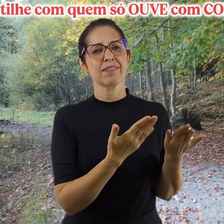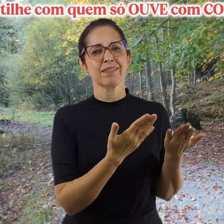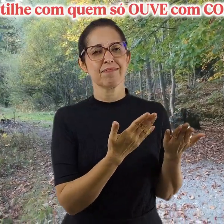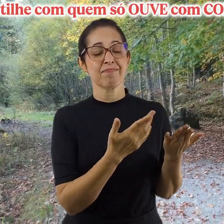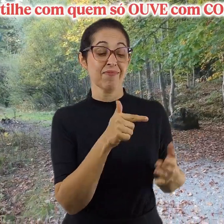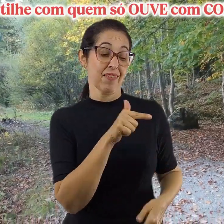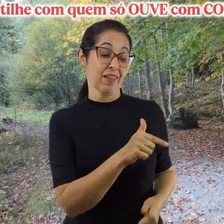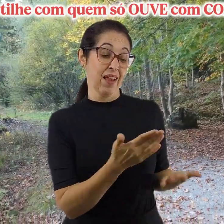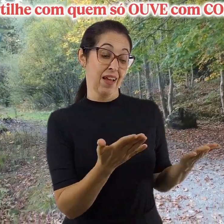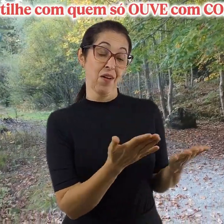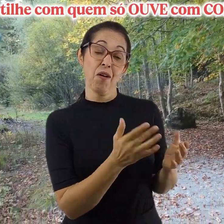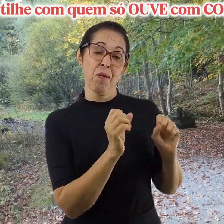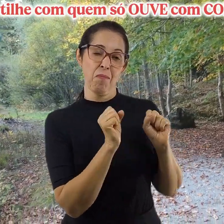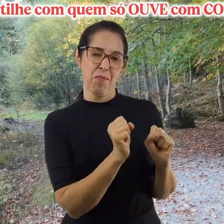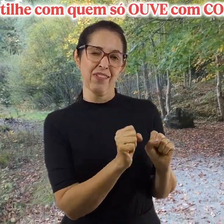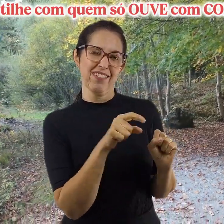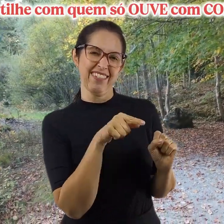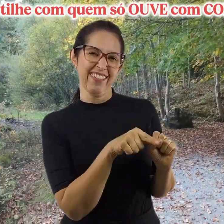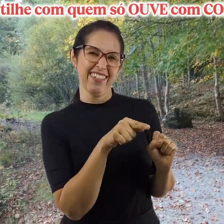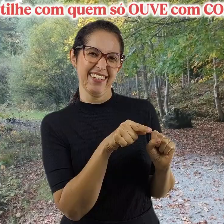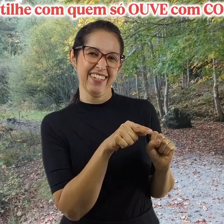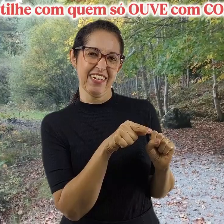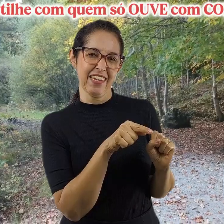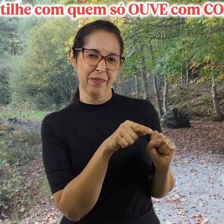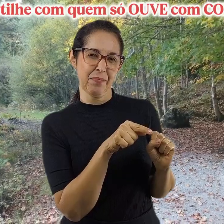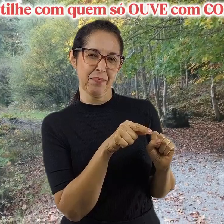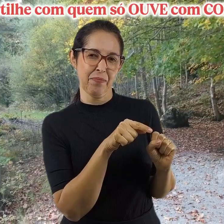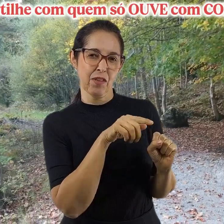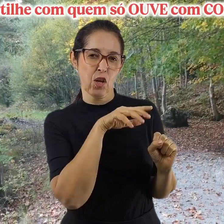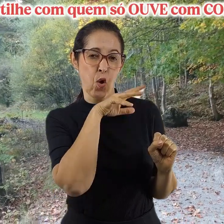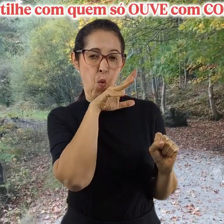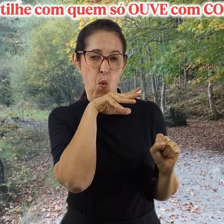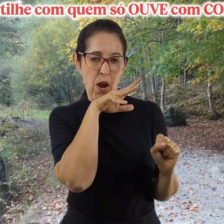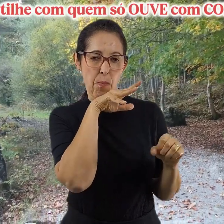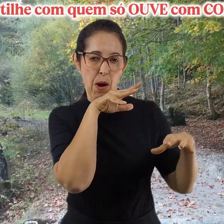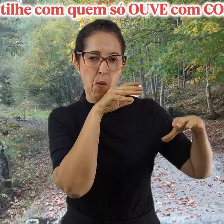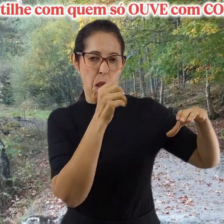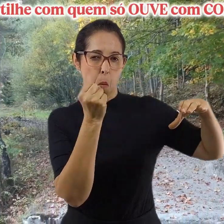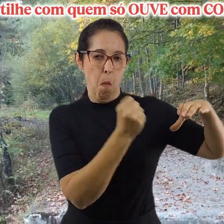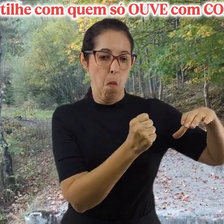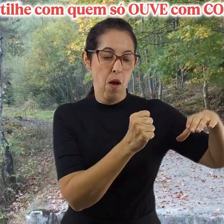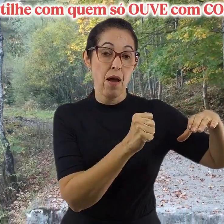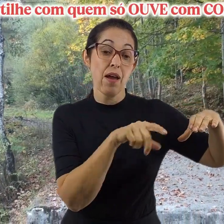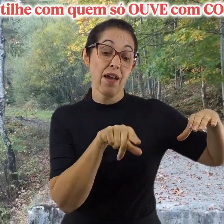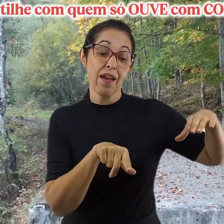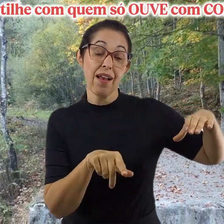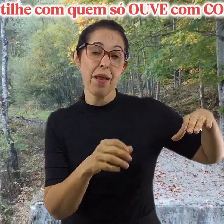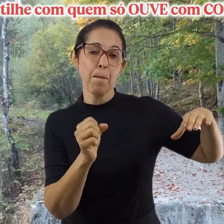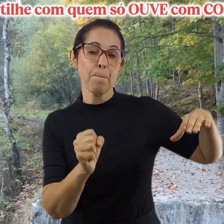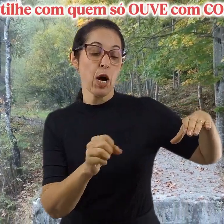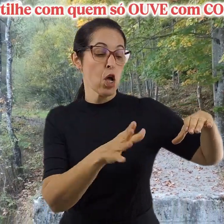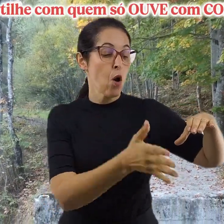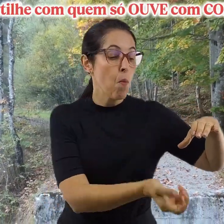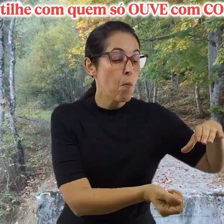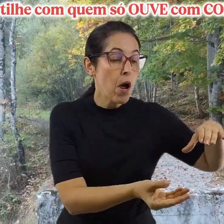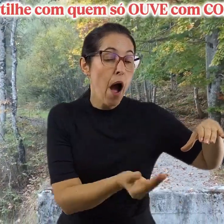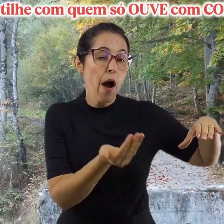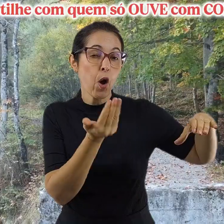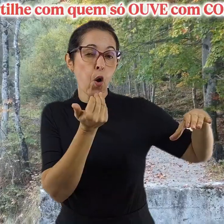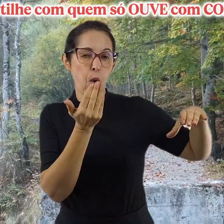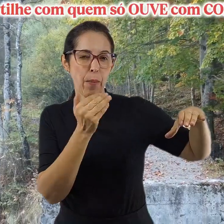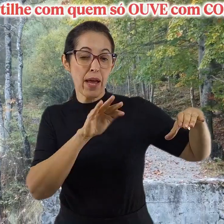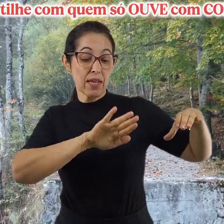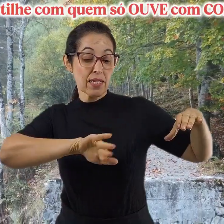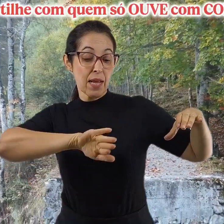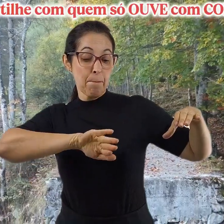Porque eles podiam comer uma parte do sacrifício. Mas pastor, a Bíblia diz que eles tinham